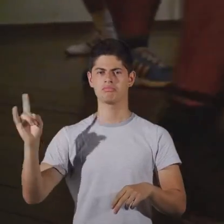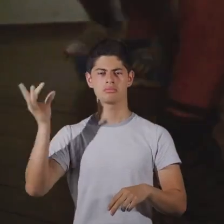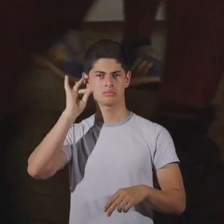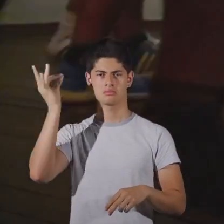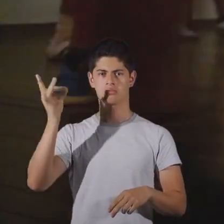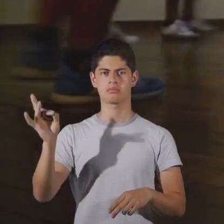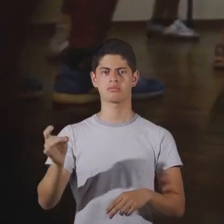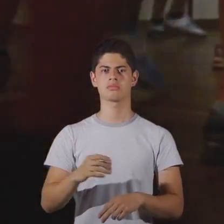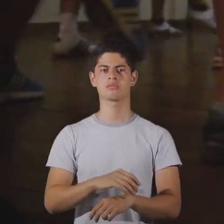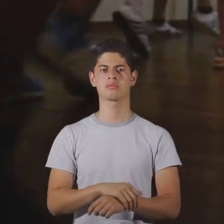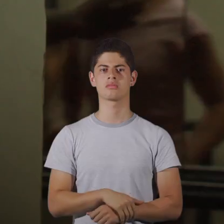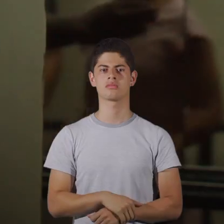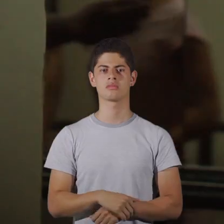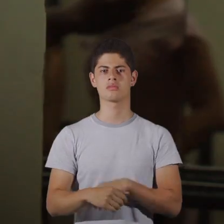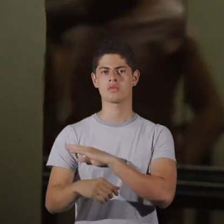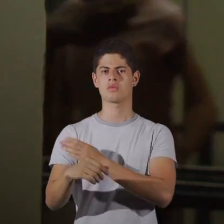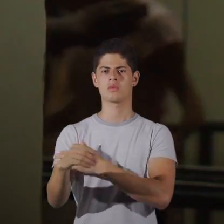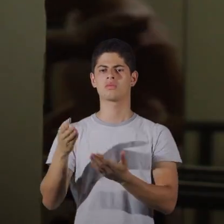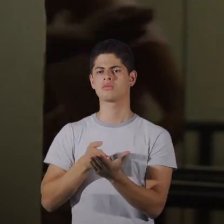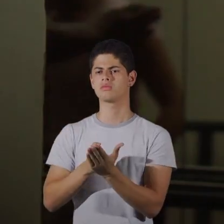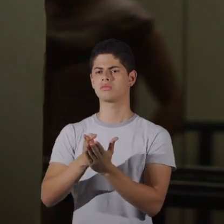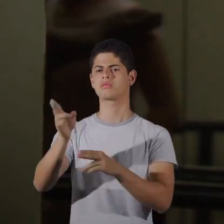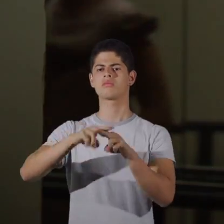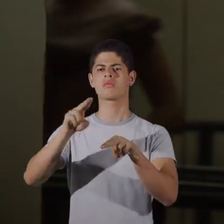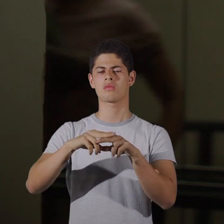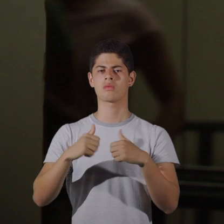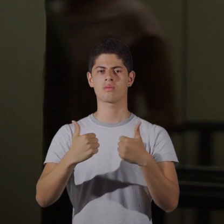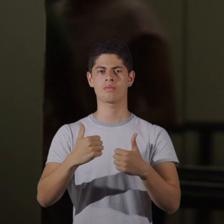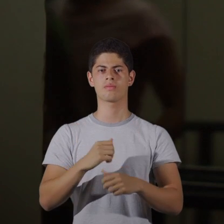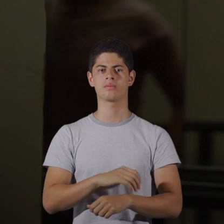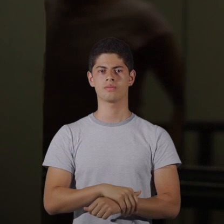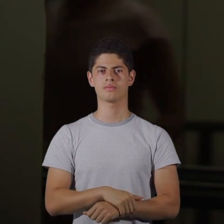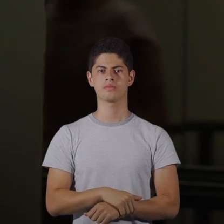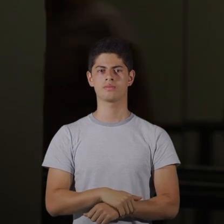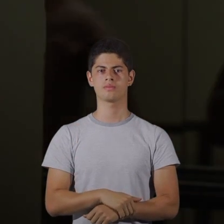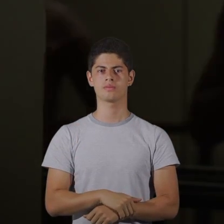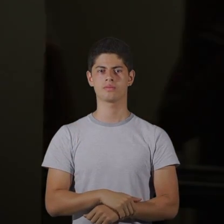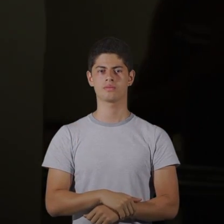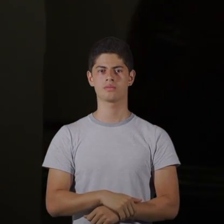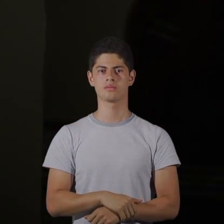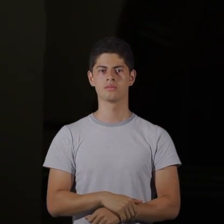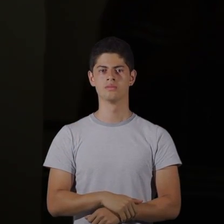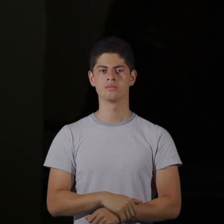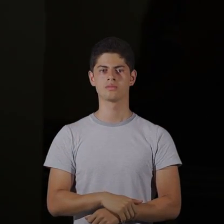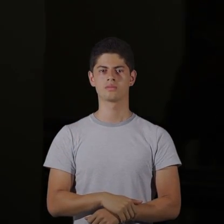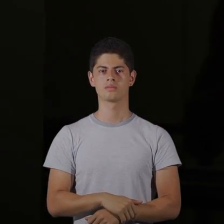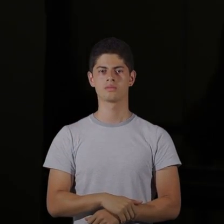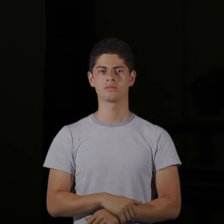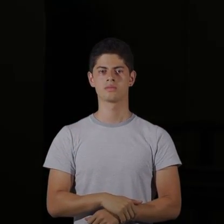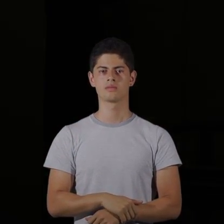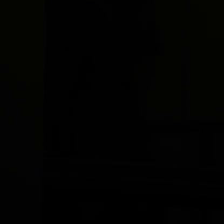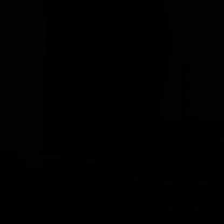él y las capacidades son extraordinarias y su capacidad de querer